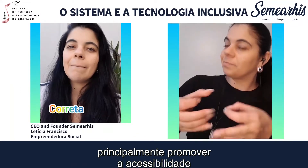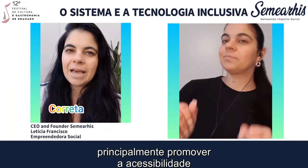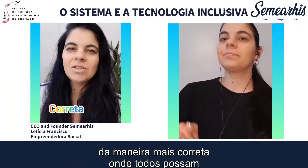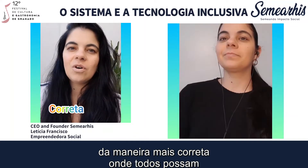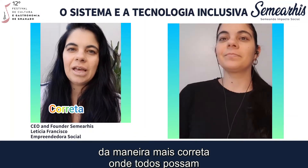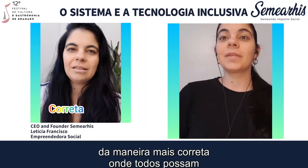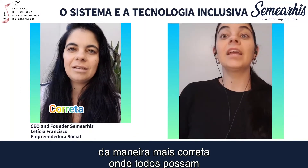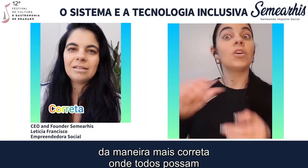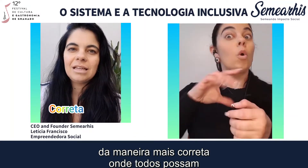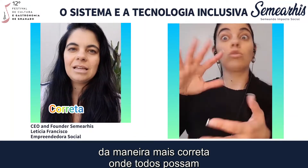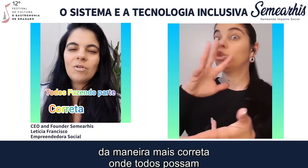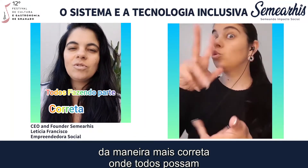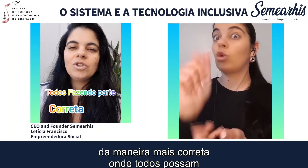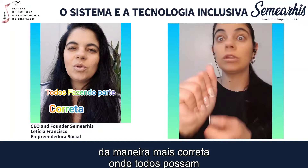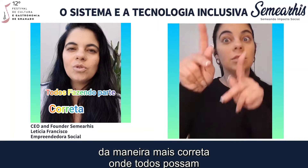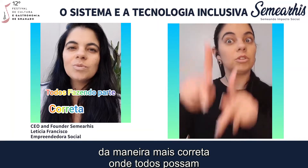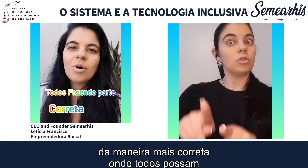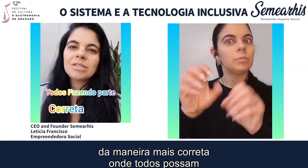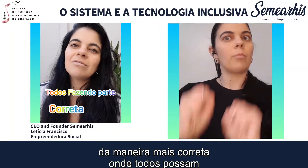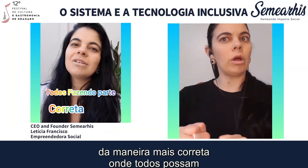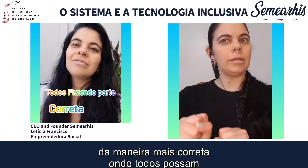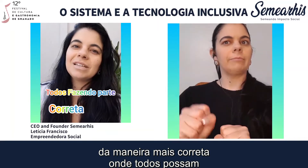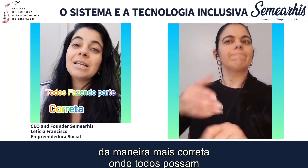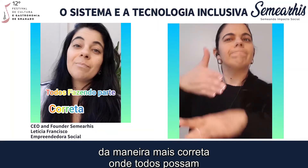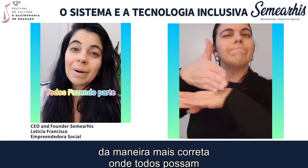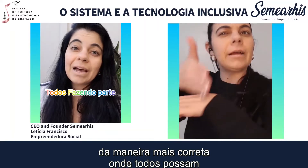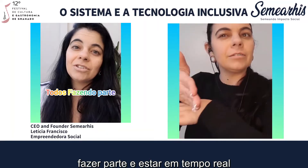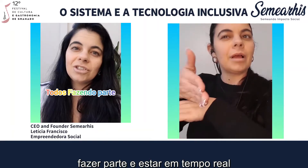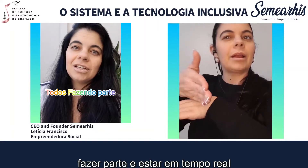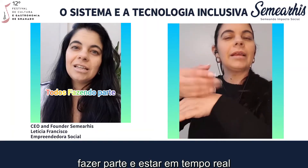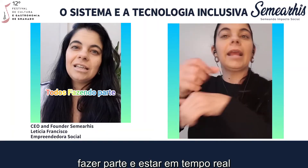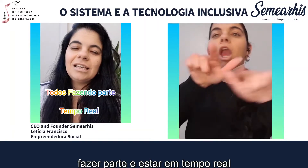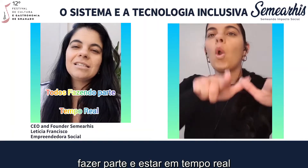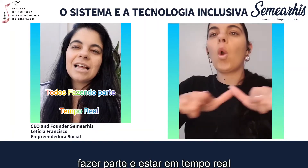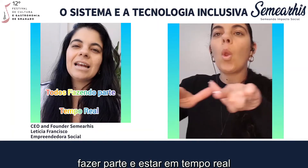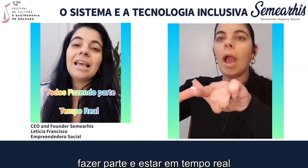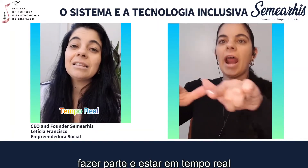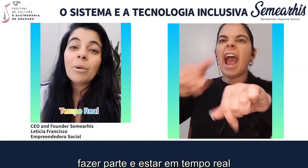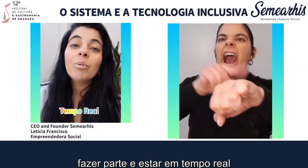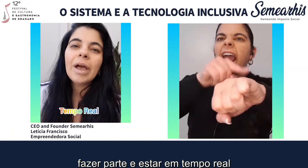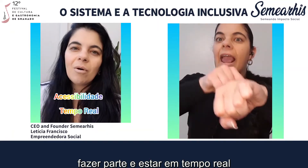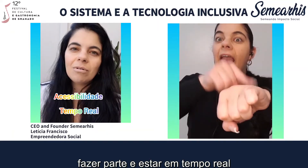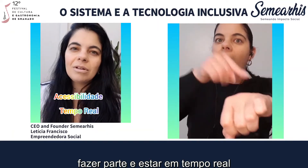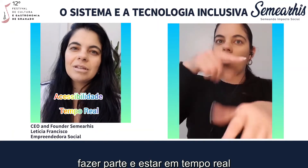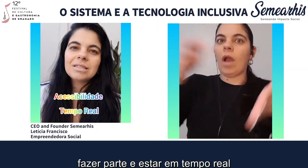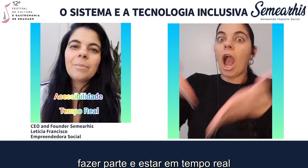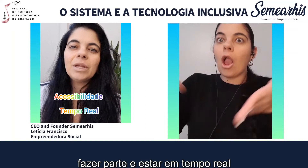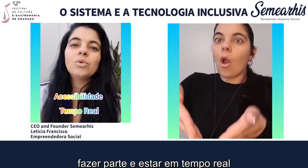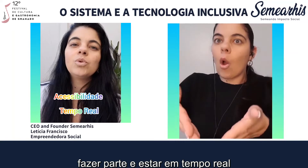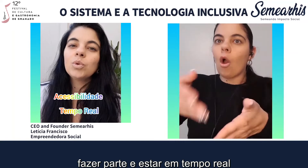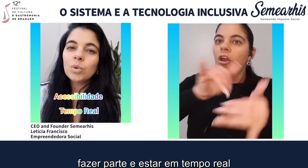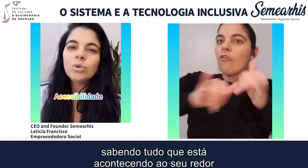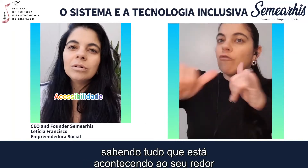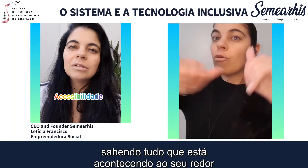maneira mais correta, onde todos possam fazer parte e estar em tempo real,